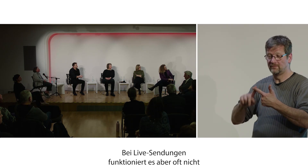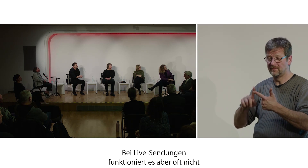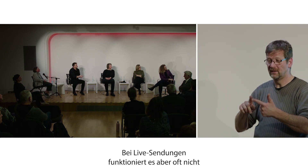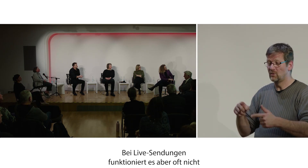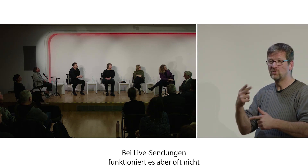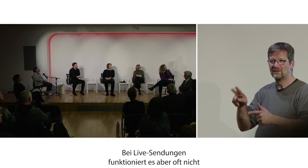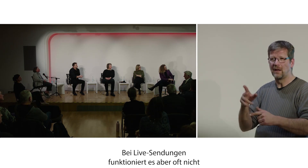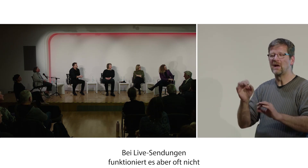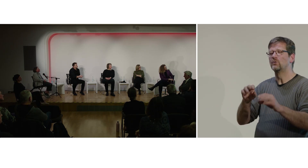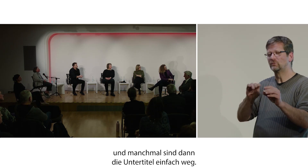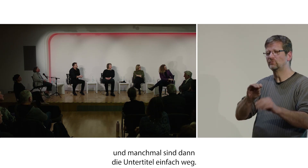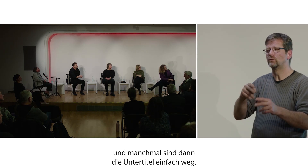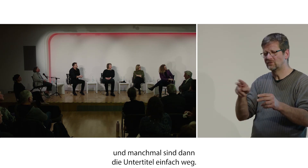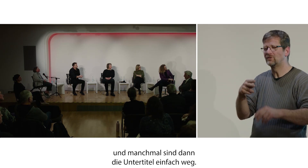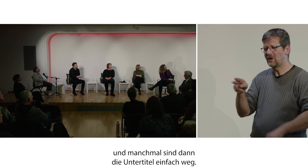so, dass es oft nicht funktioniert.